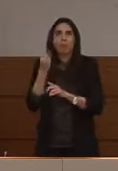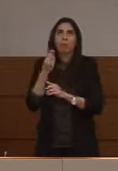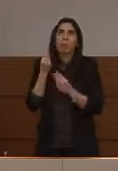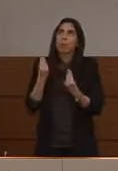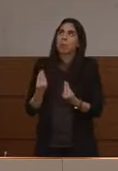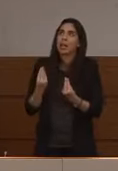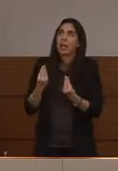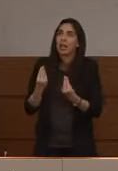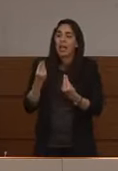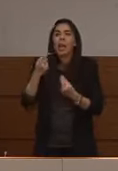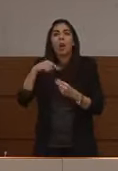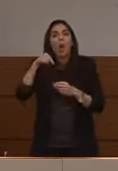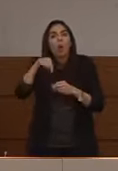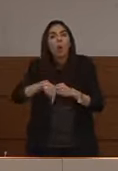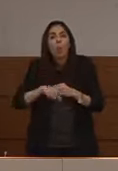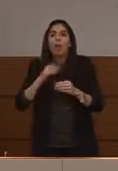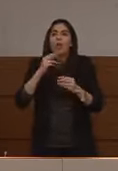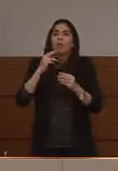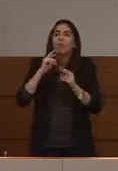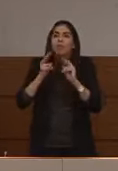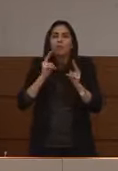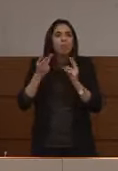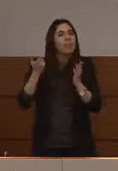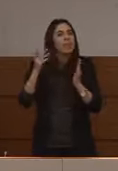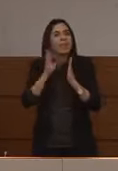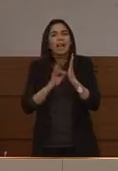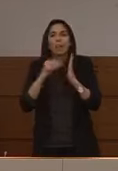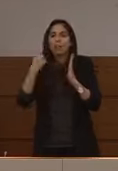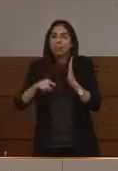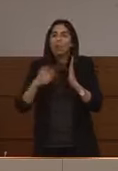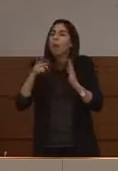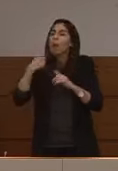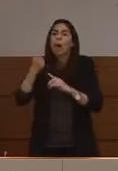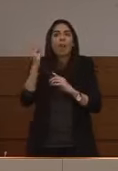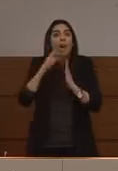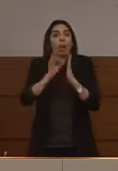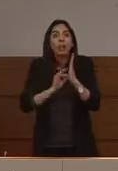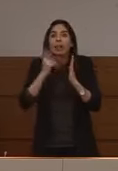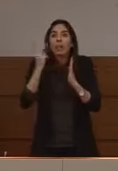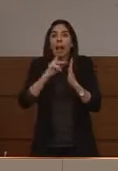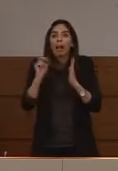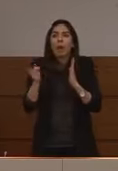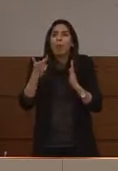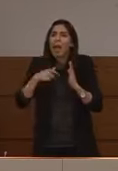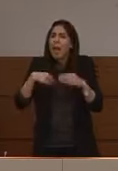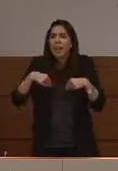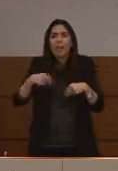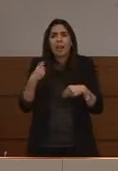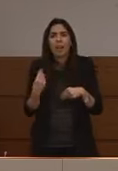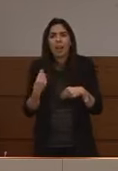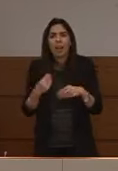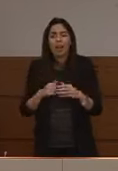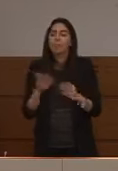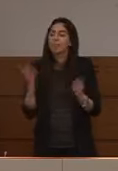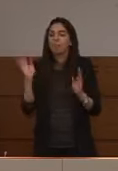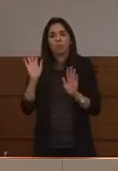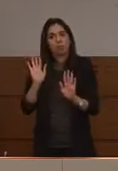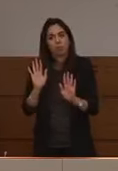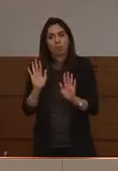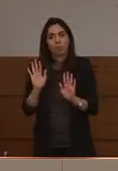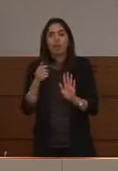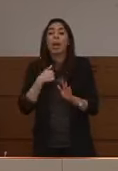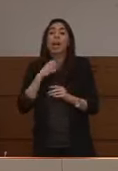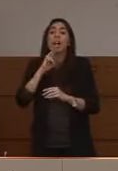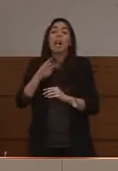questi dati se poi non sono i dati reali no assolutamente la mia risposta era nell'ambito di un discorso